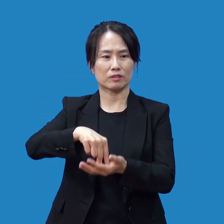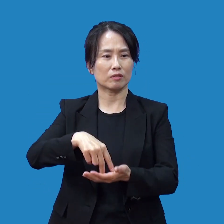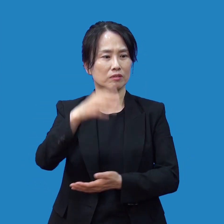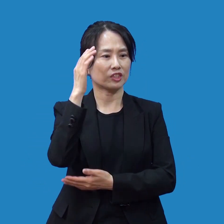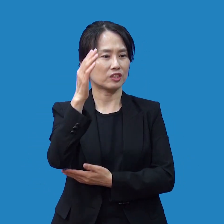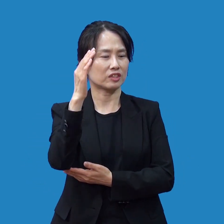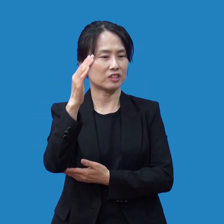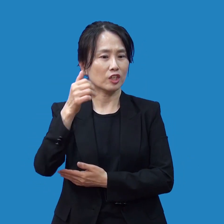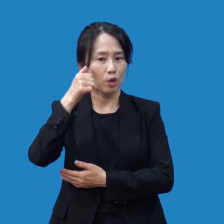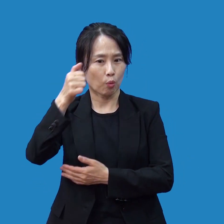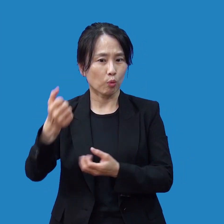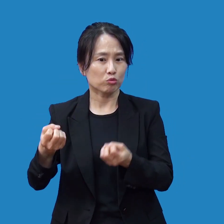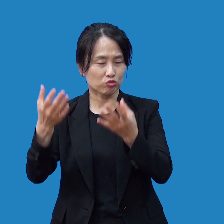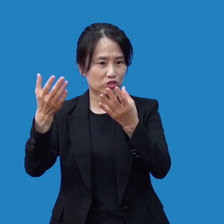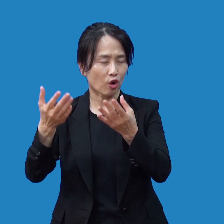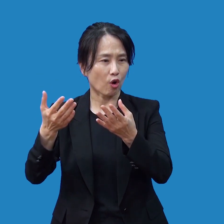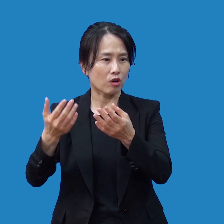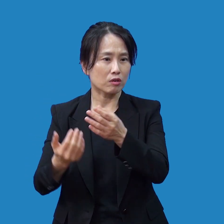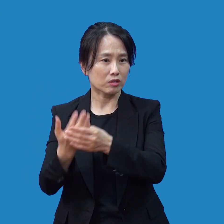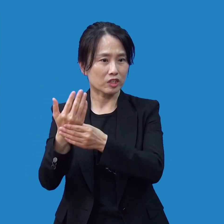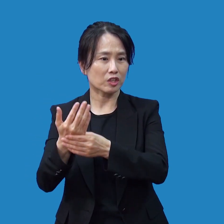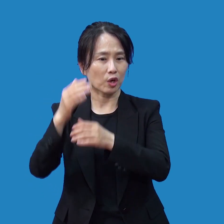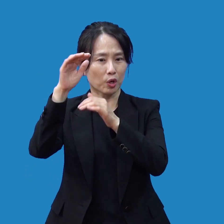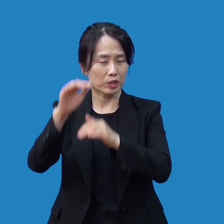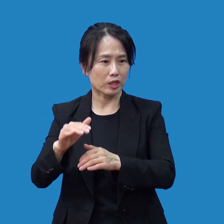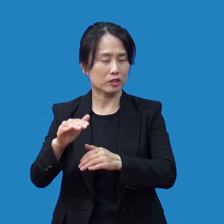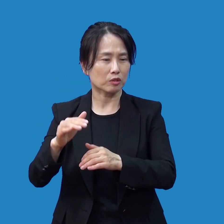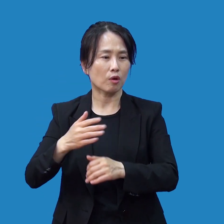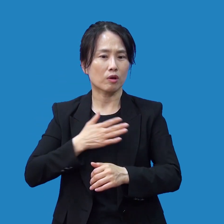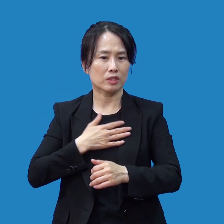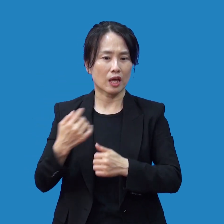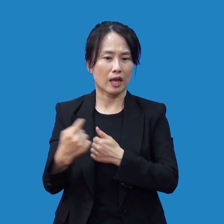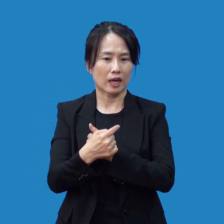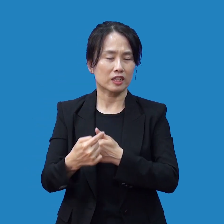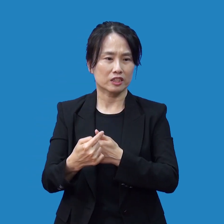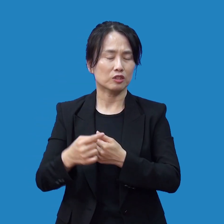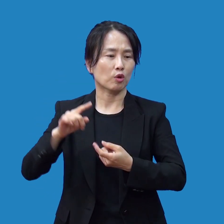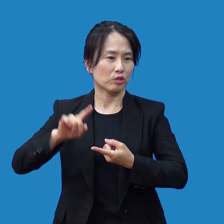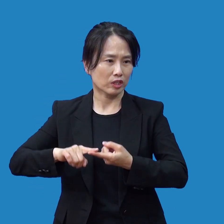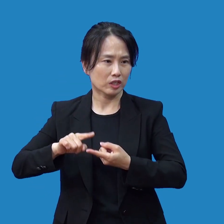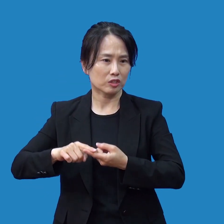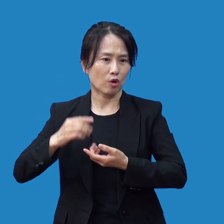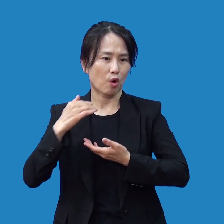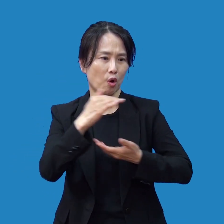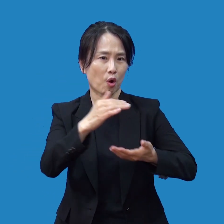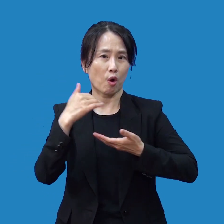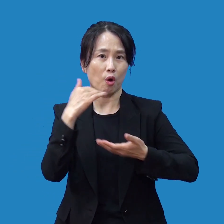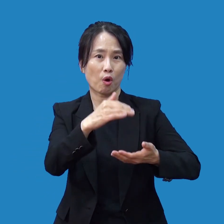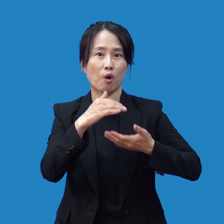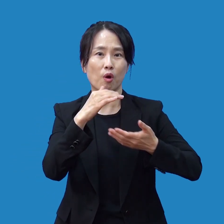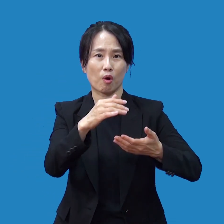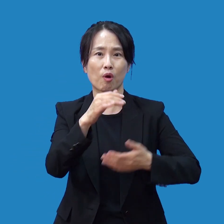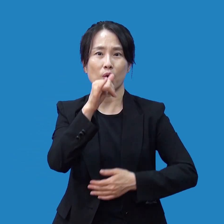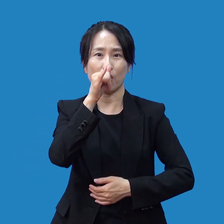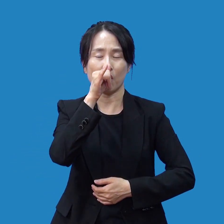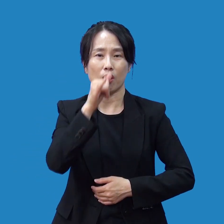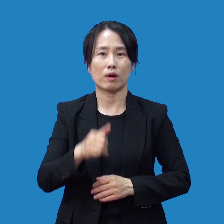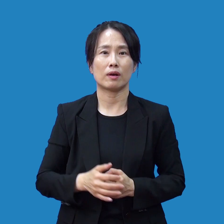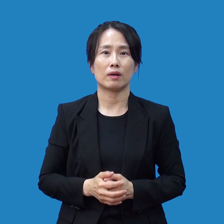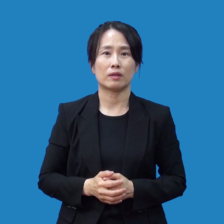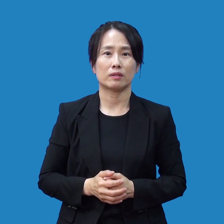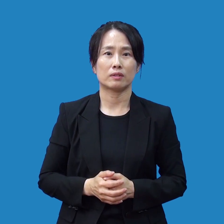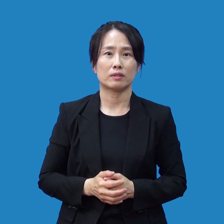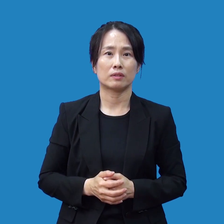오순절 사건이 우리에게 가르치는 바가 무엇인지를 밝히 드러내는 것이 오늘 이 말씀입니다. 그런데